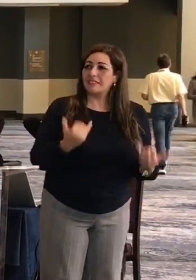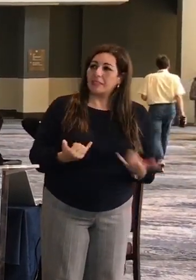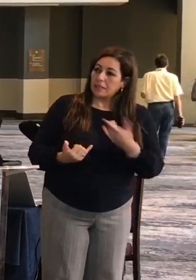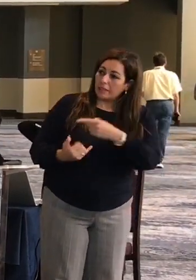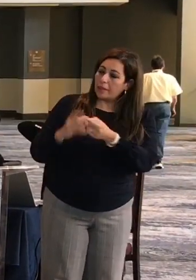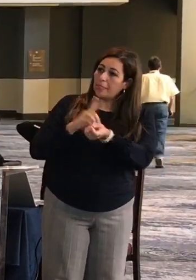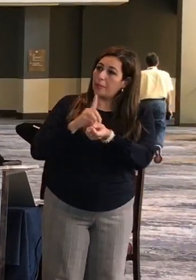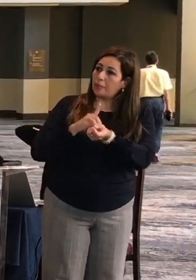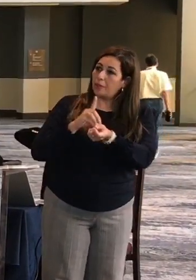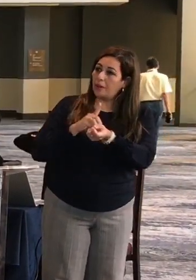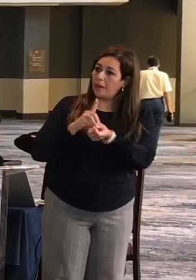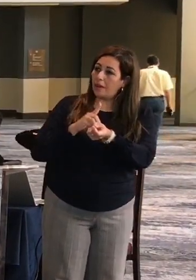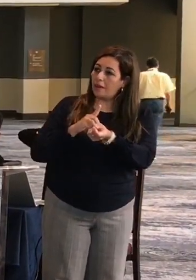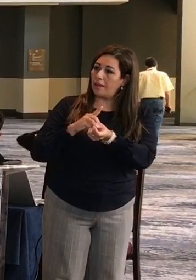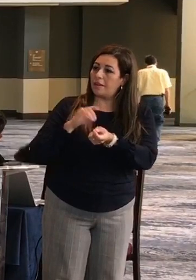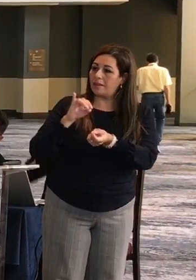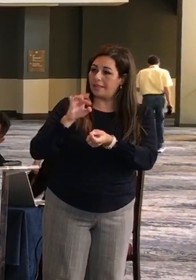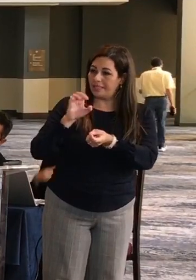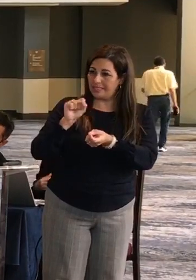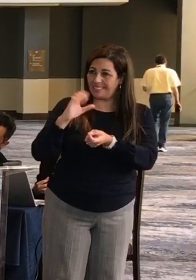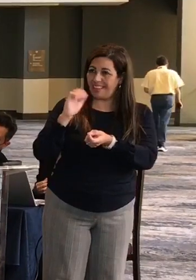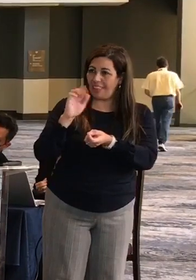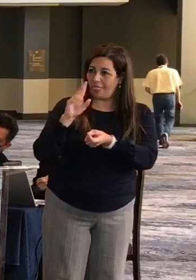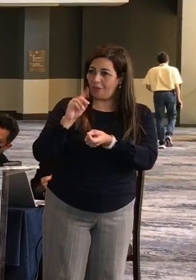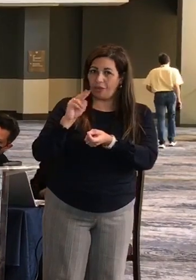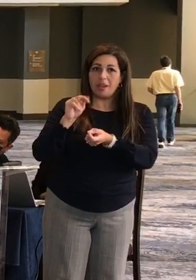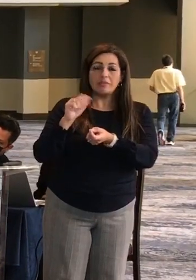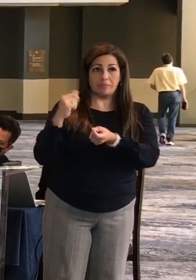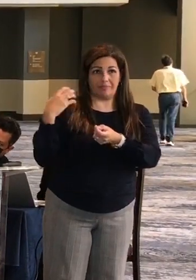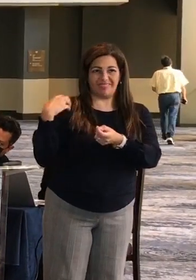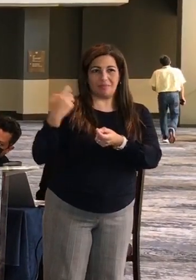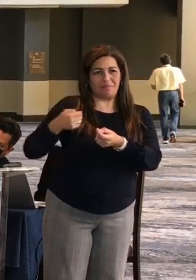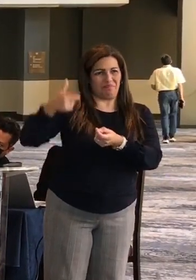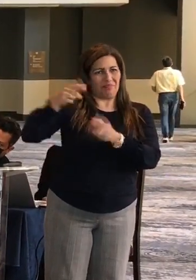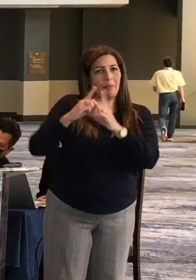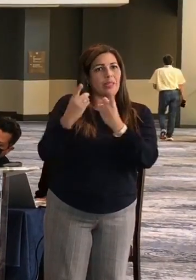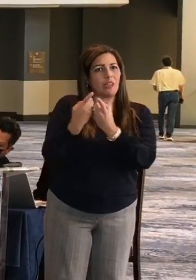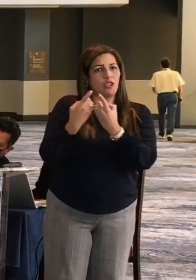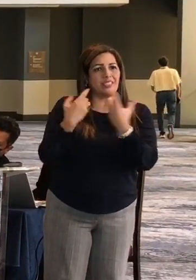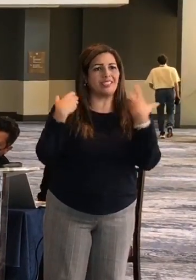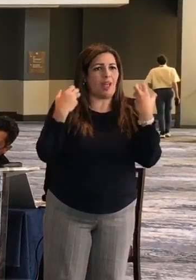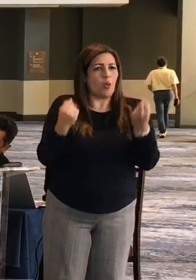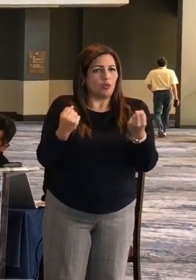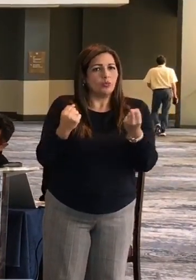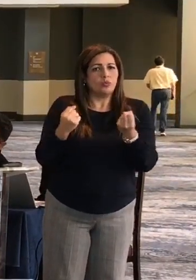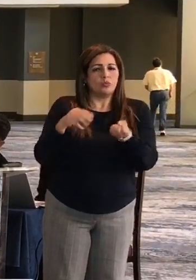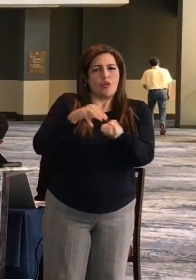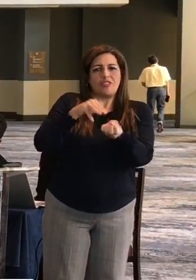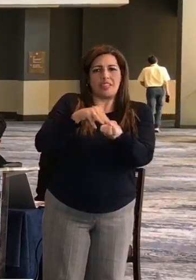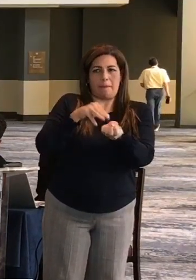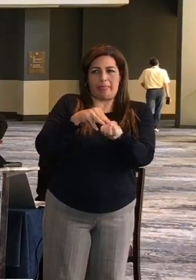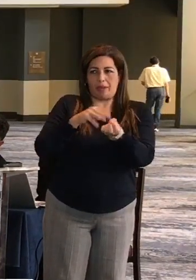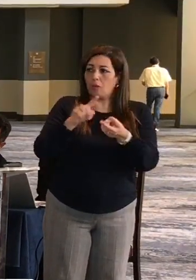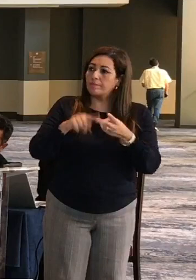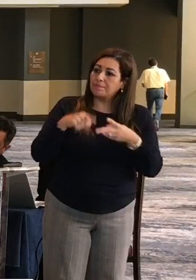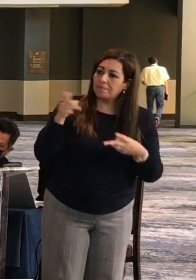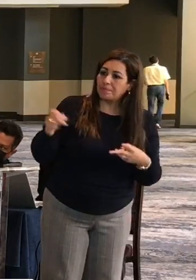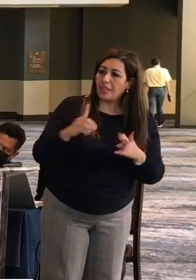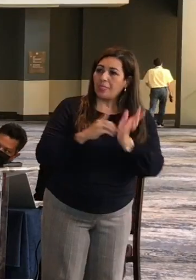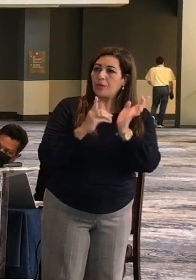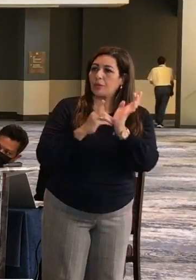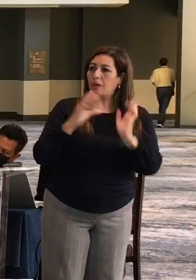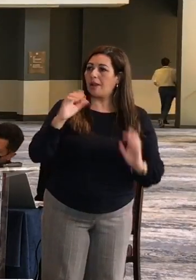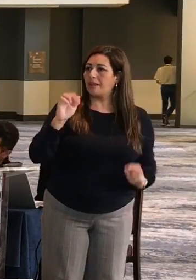la doctora Iris Cardona, principal médico del Departamento de Salud, oficial médico. La doctora